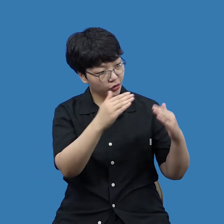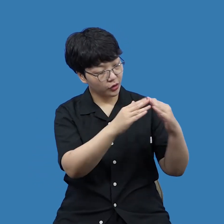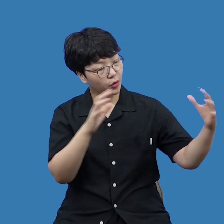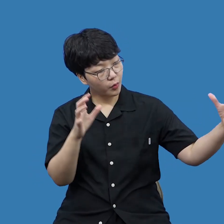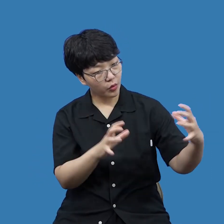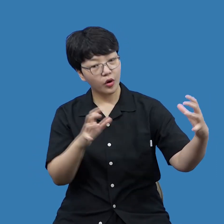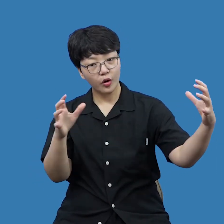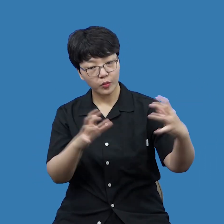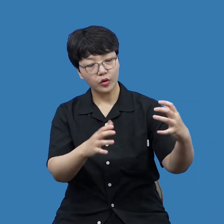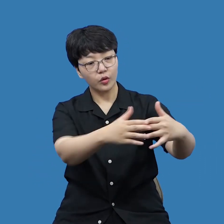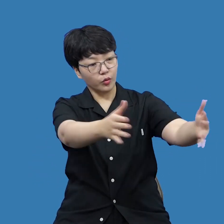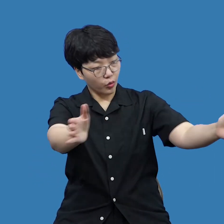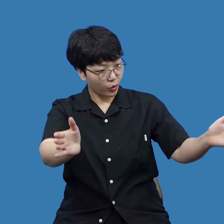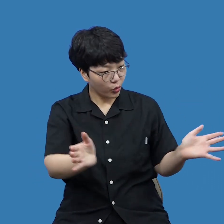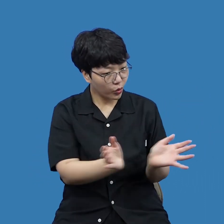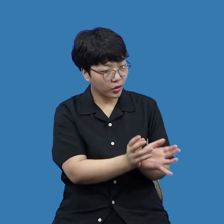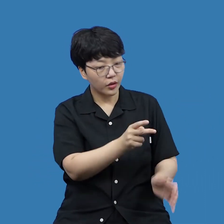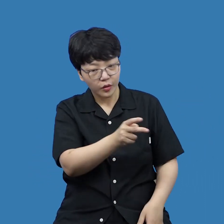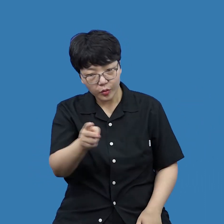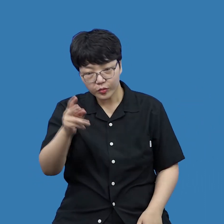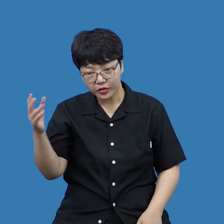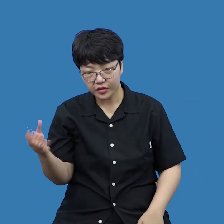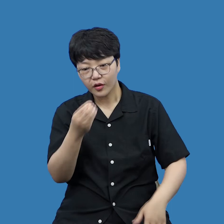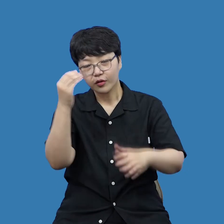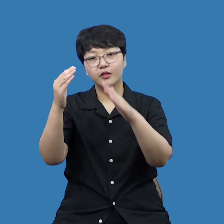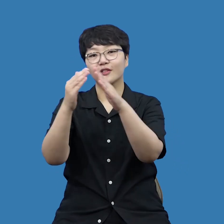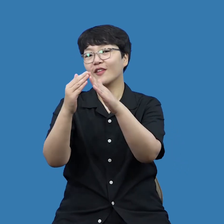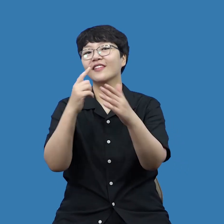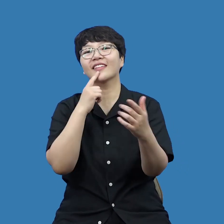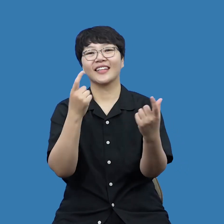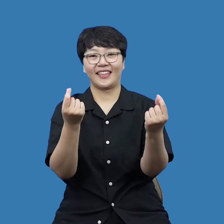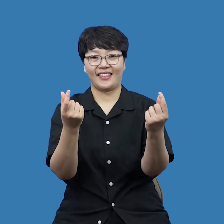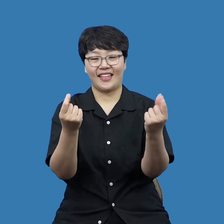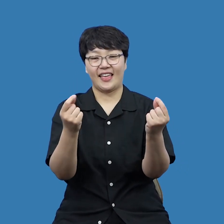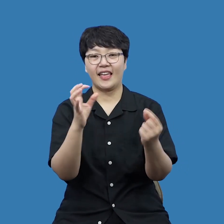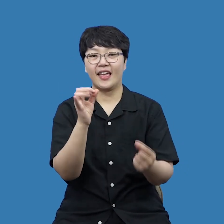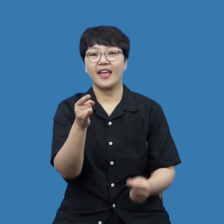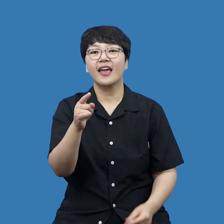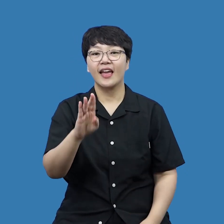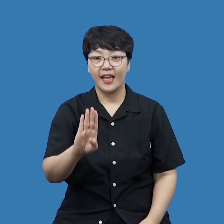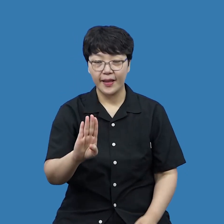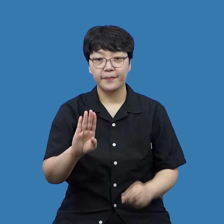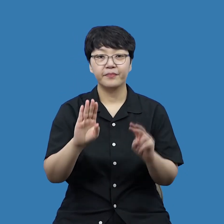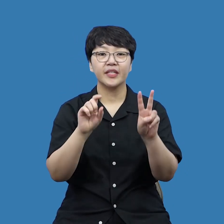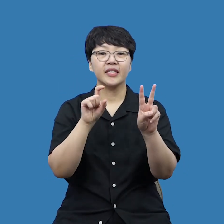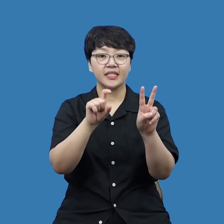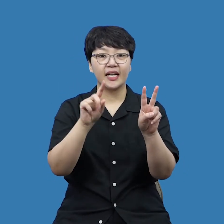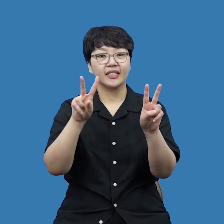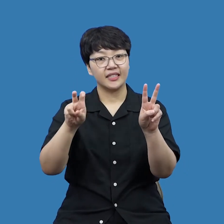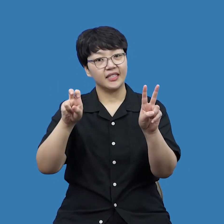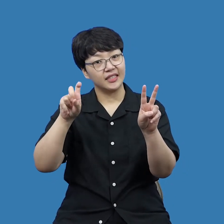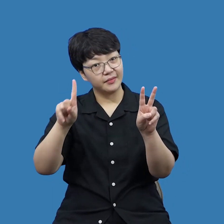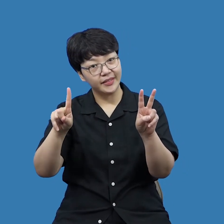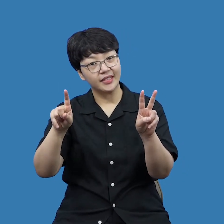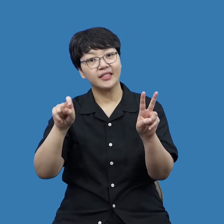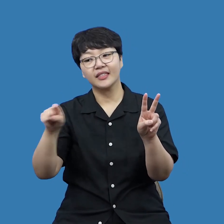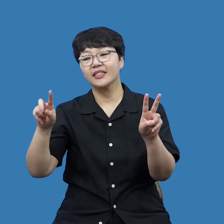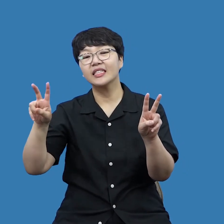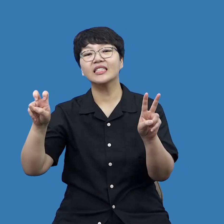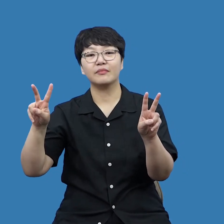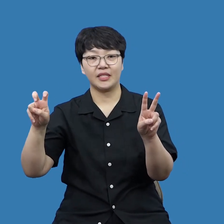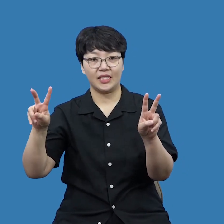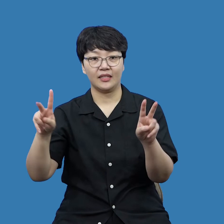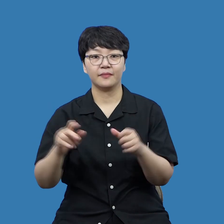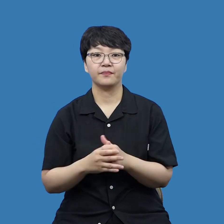이 공동체를 성전이라고 말합니다. 에베소서 2장 21절 22절을 보겠습니다. 에베소서 2장 21절